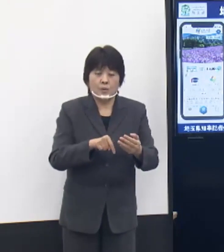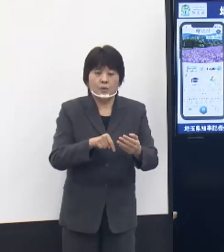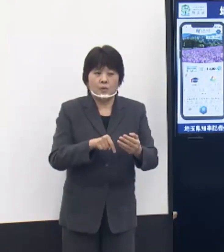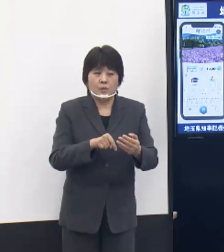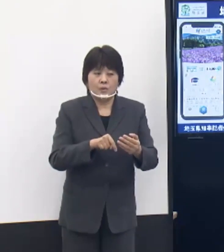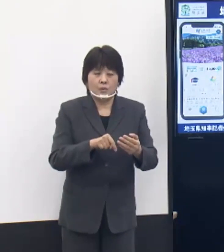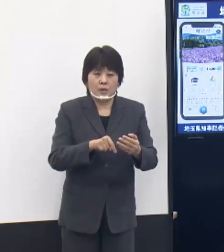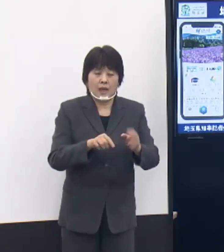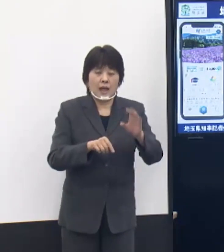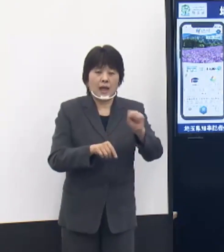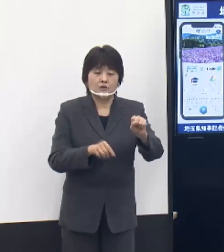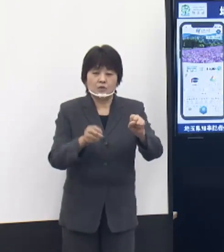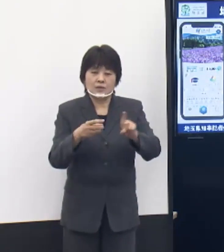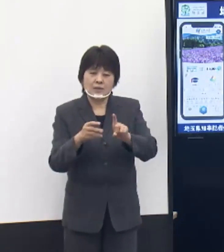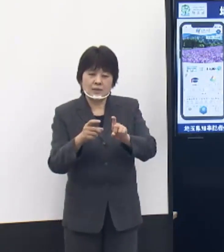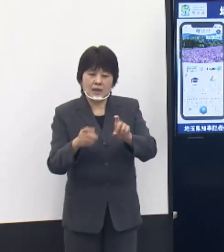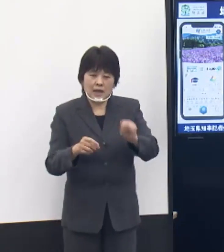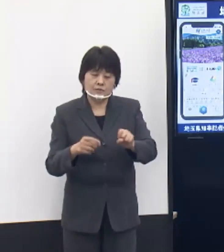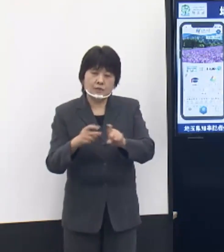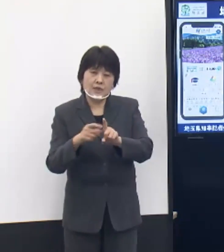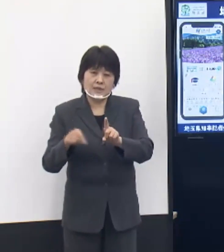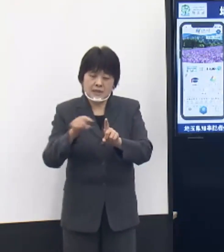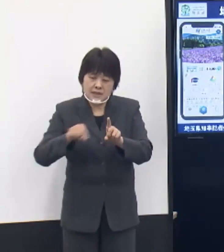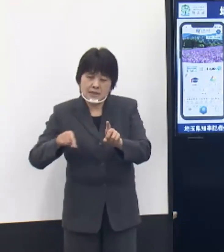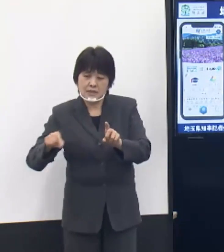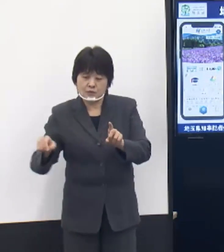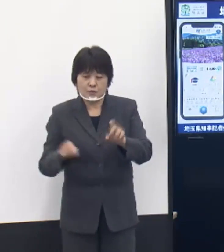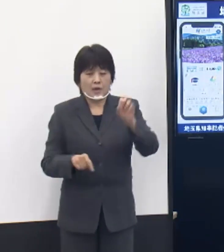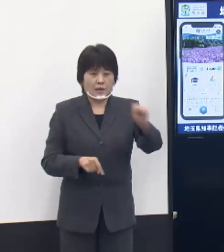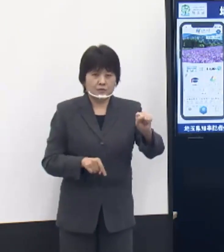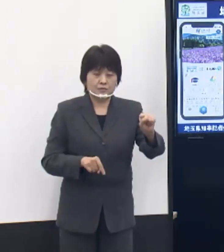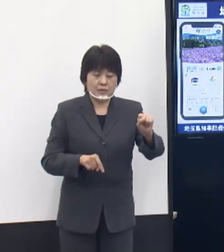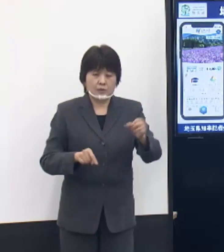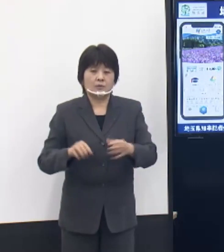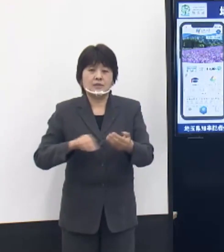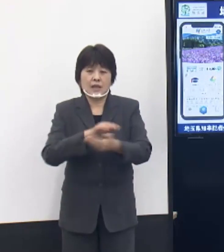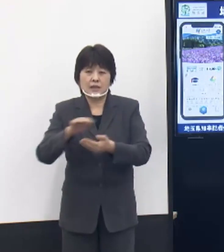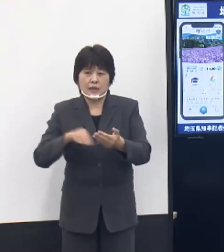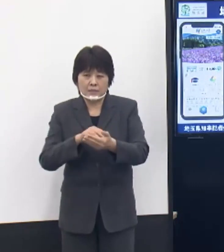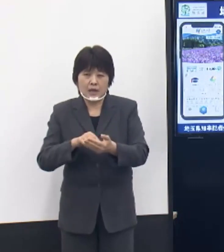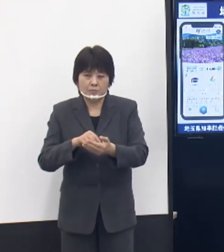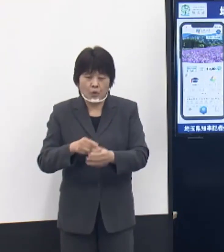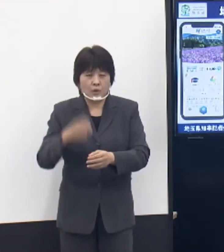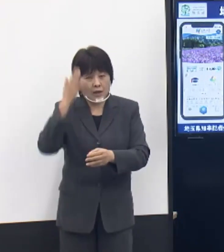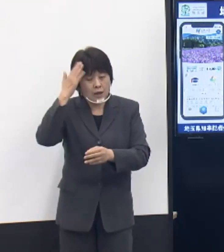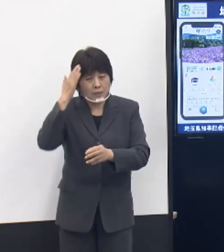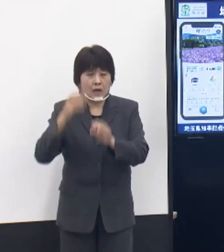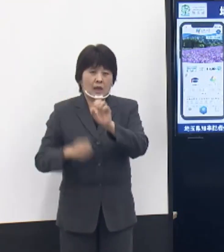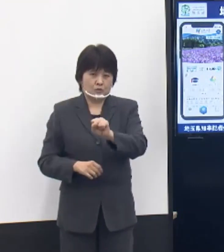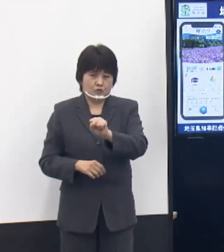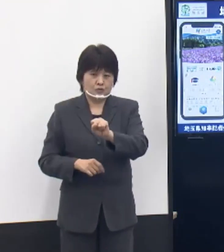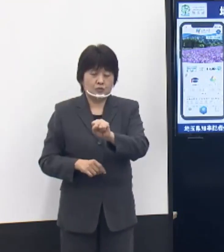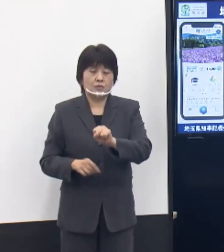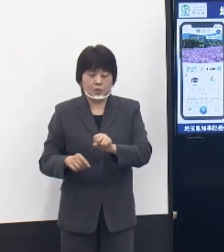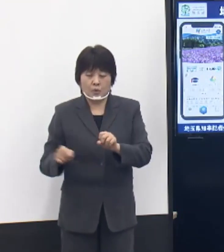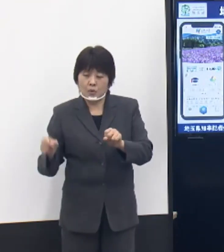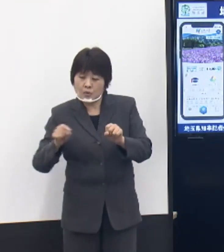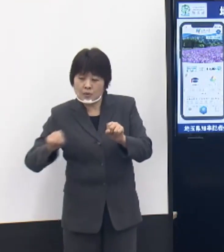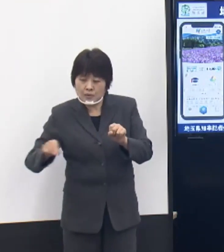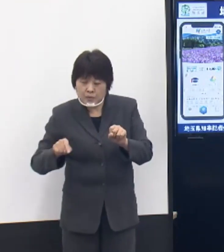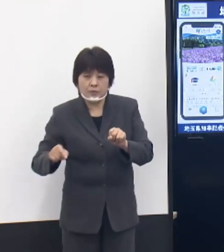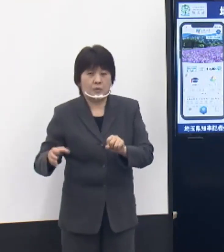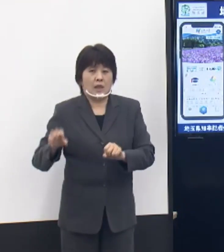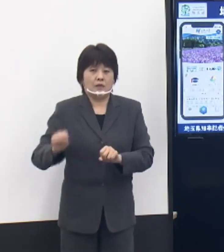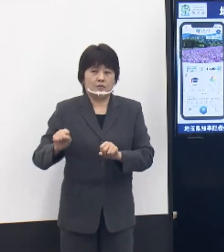訳、SDGs ですね、の S、から埼玉の S、埼玉スタイルの S、この3つの